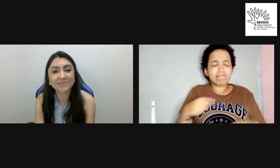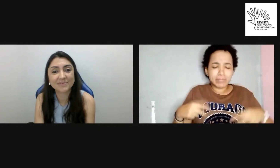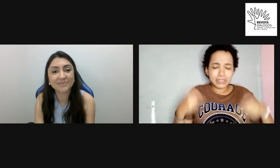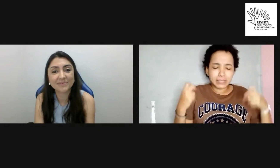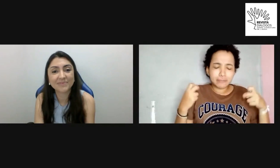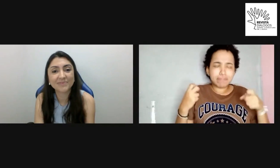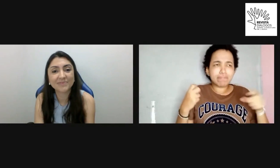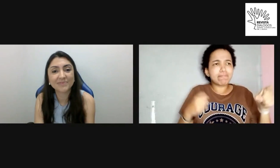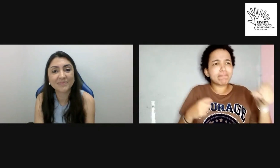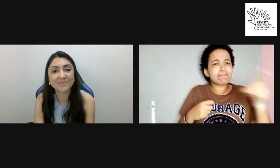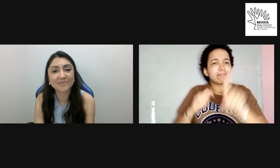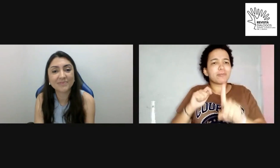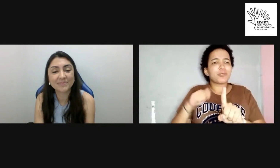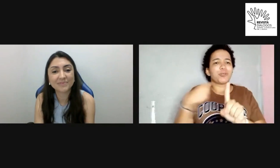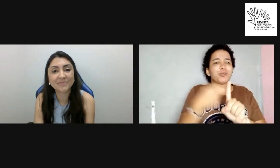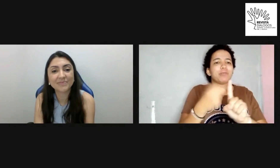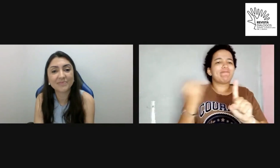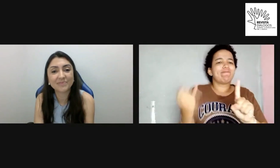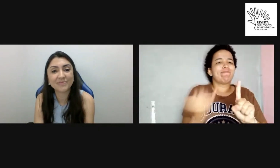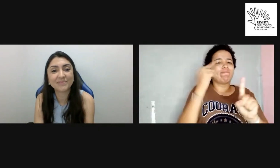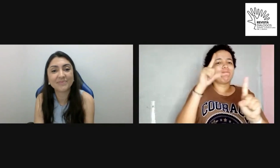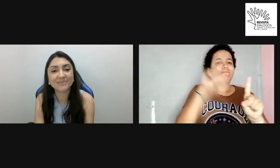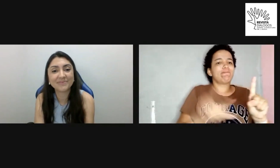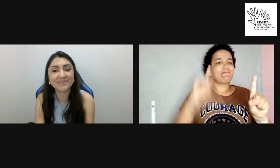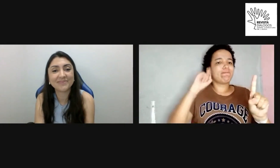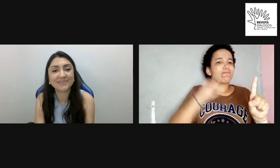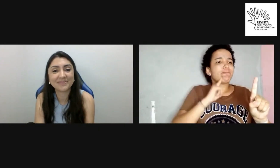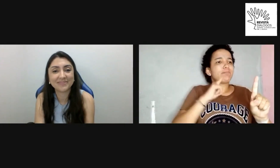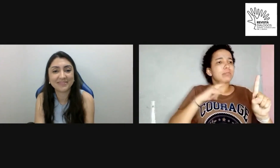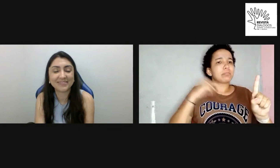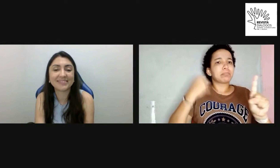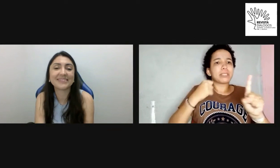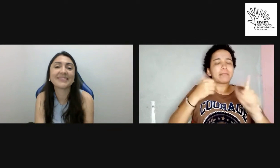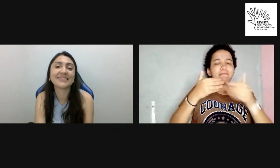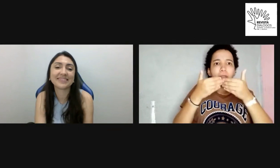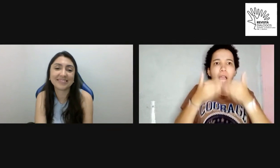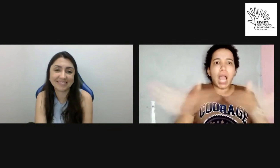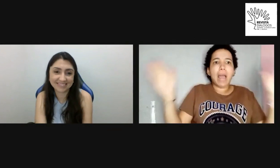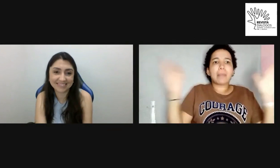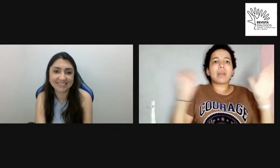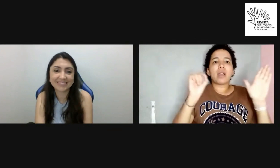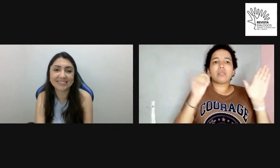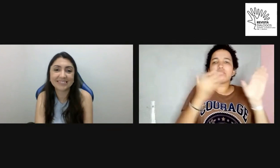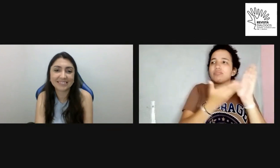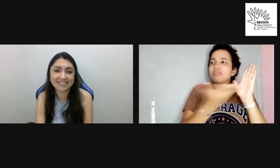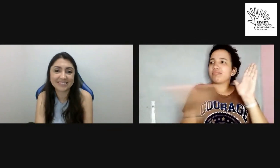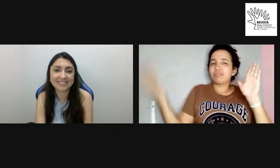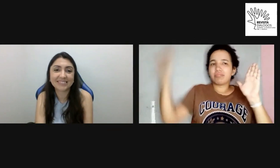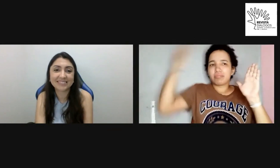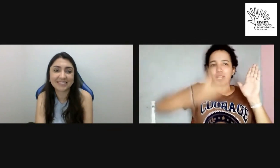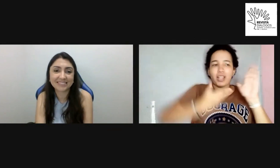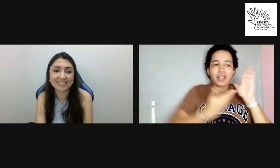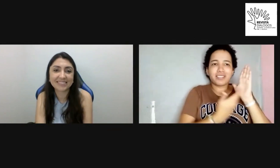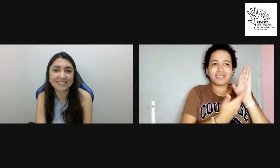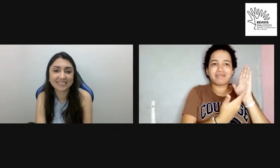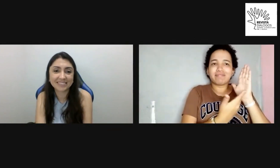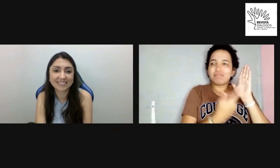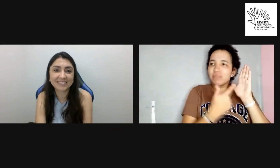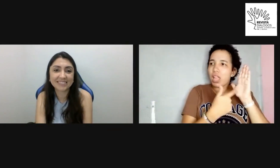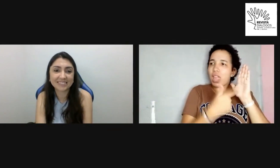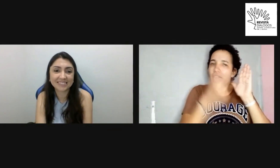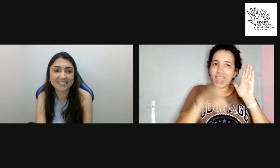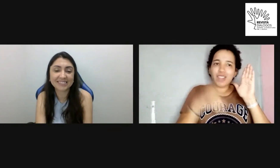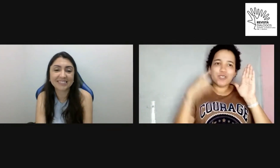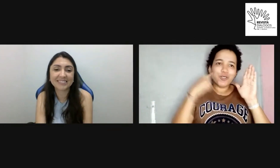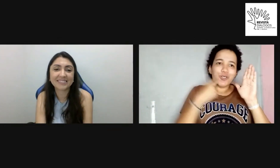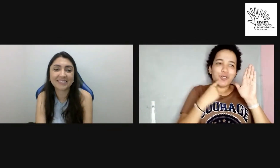um ser surdo. A importância da literatura surda, porque ela dá mais visibilidade para a nossa identidade